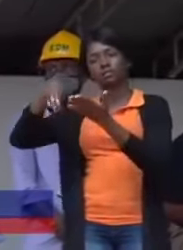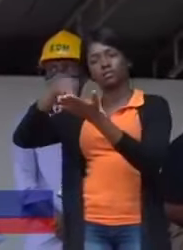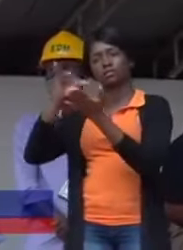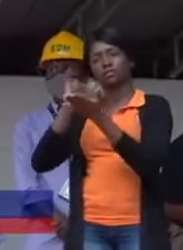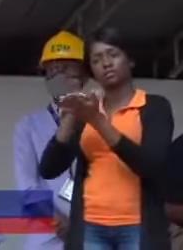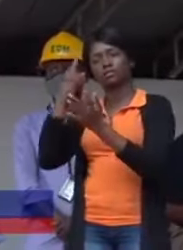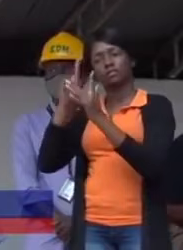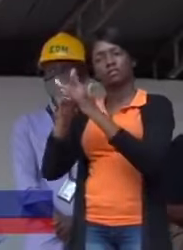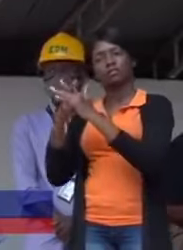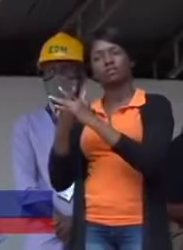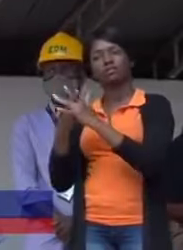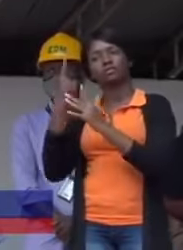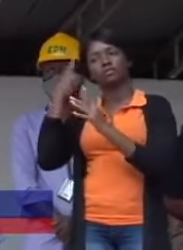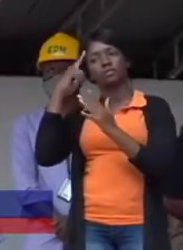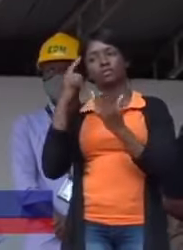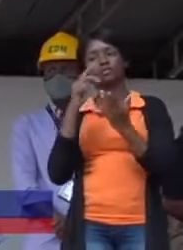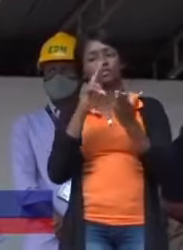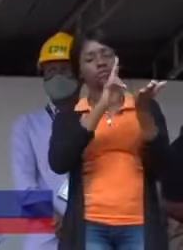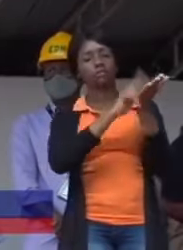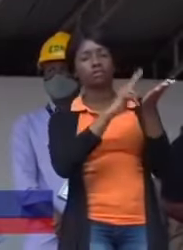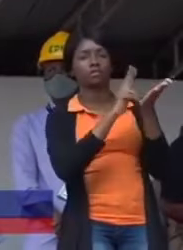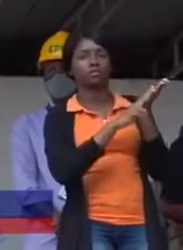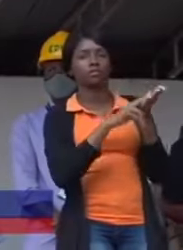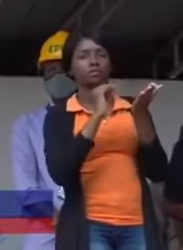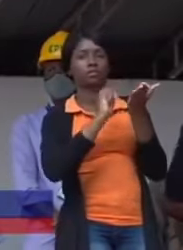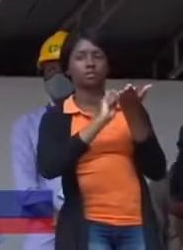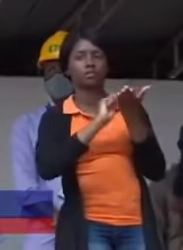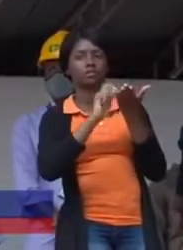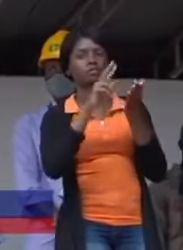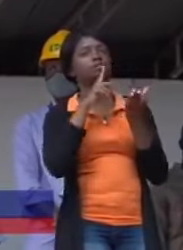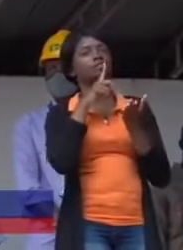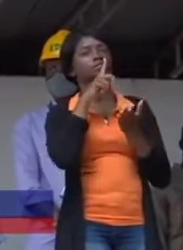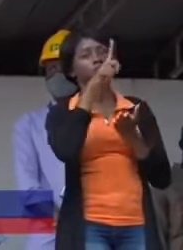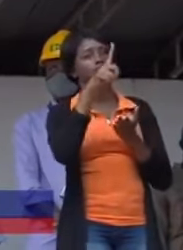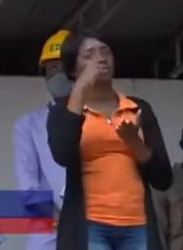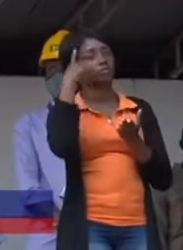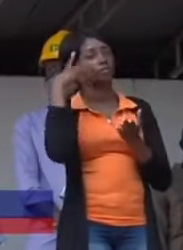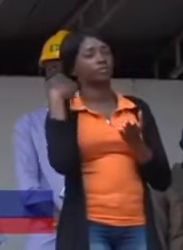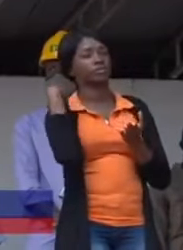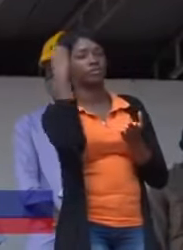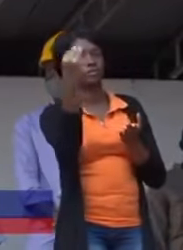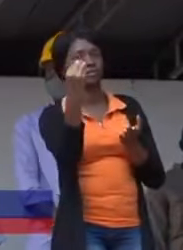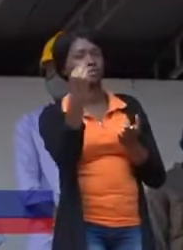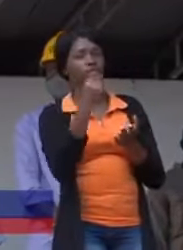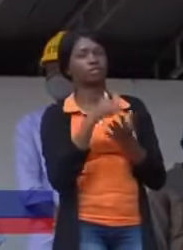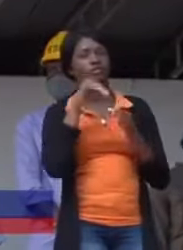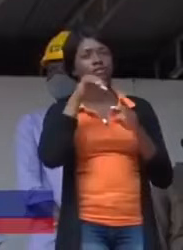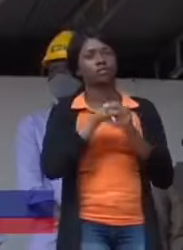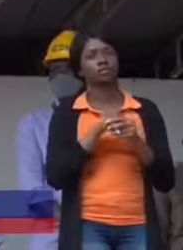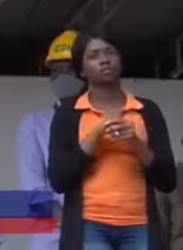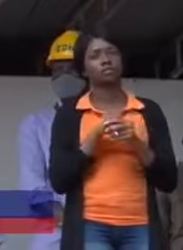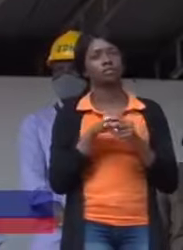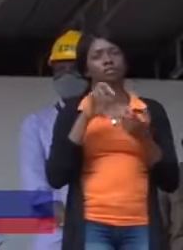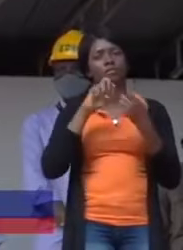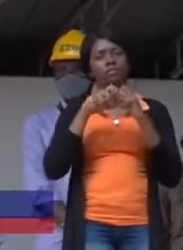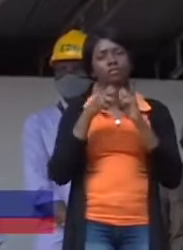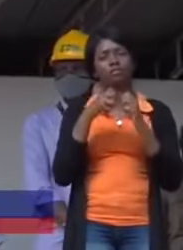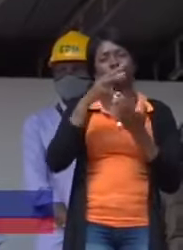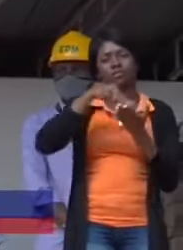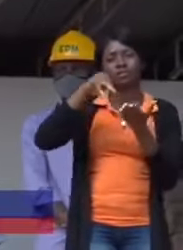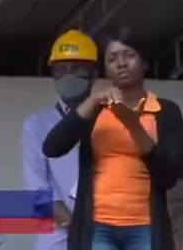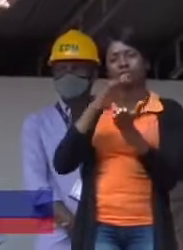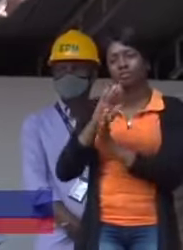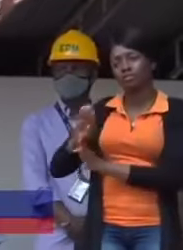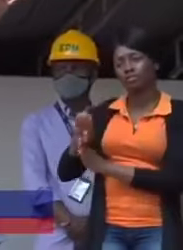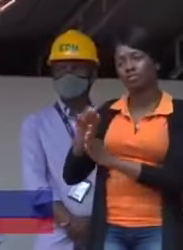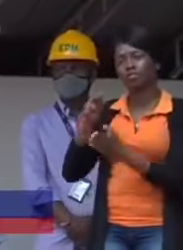attendant que le contrat finisse de régler pour nous sortir dans la question si mon centrale à droite,